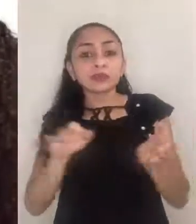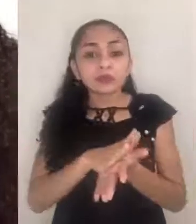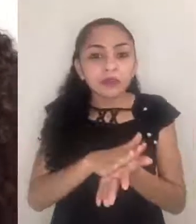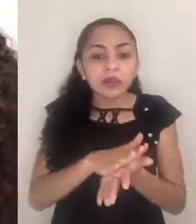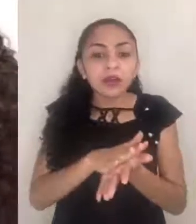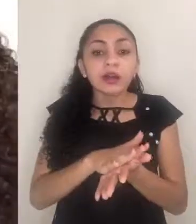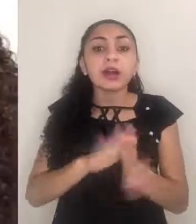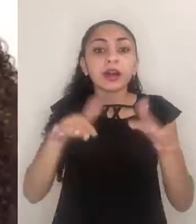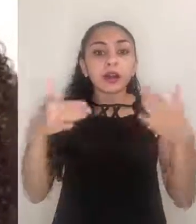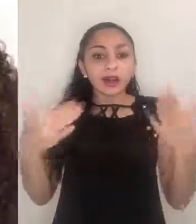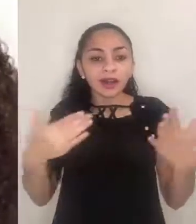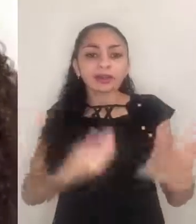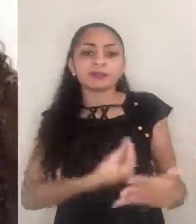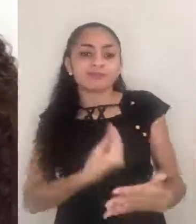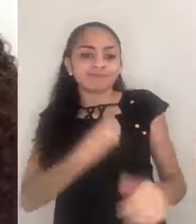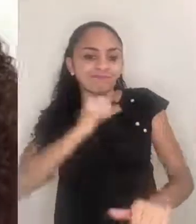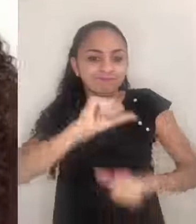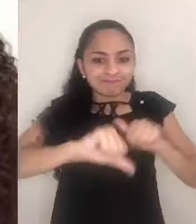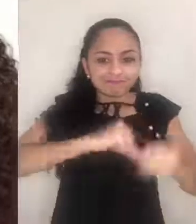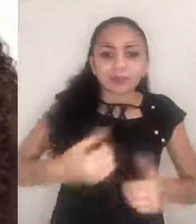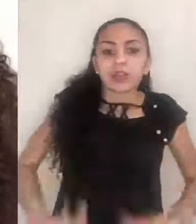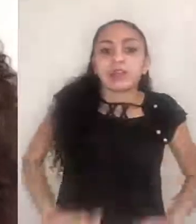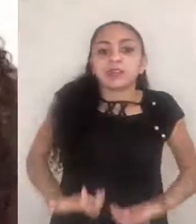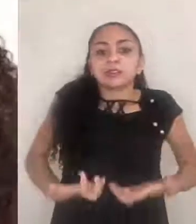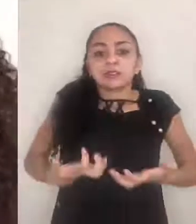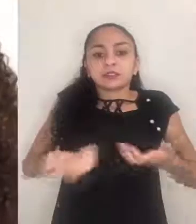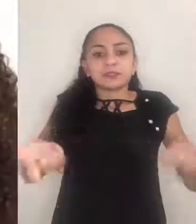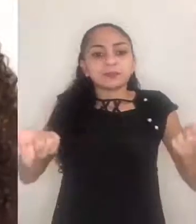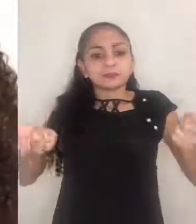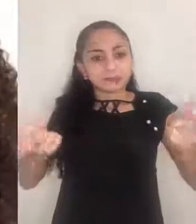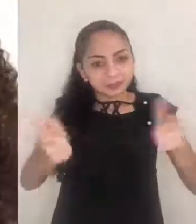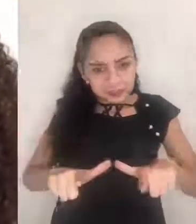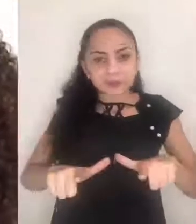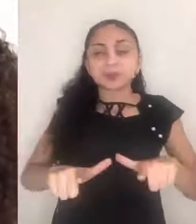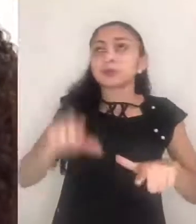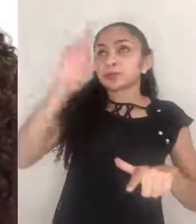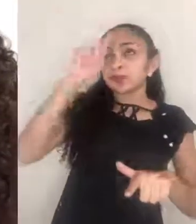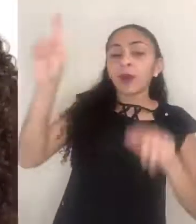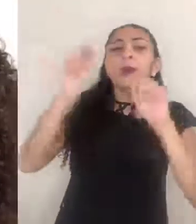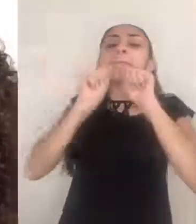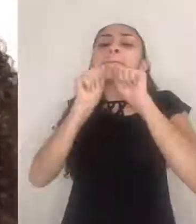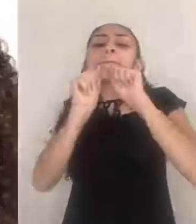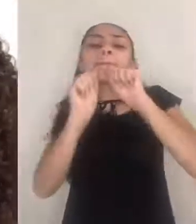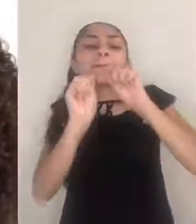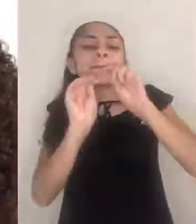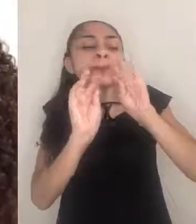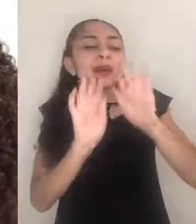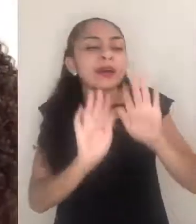fim, ele teve sua vida, enfim, restabelecida, restituída, pelo